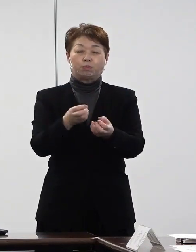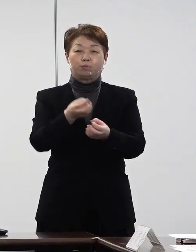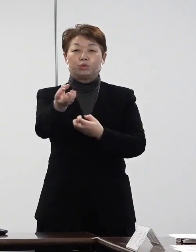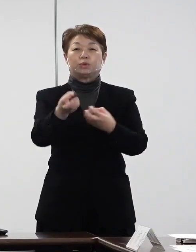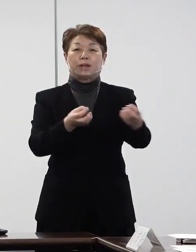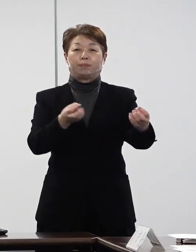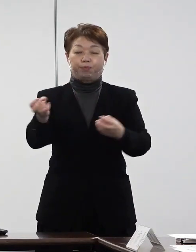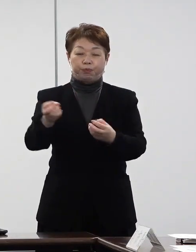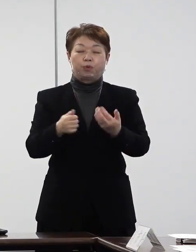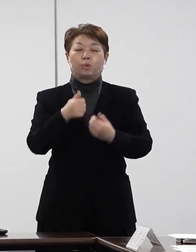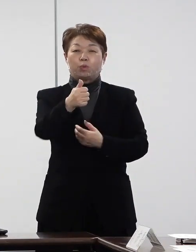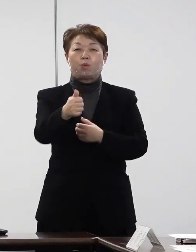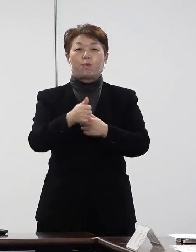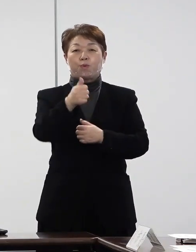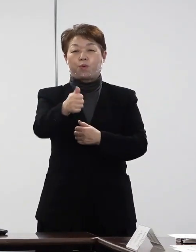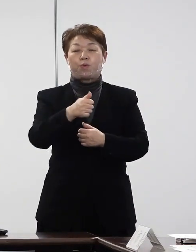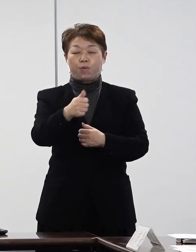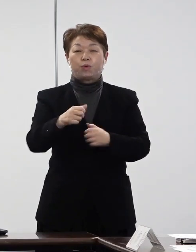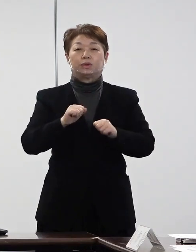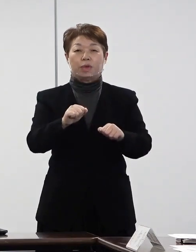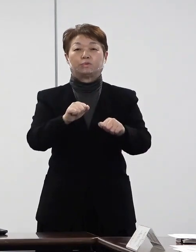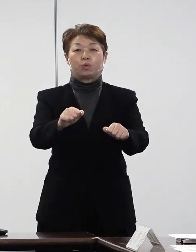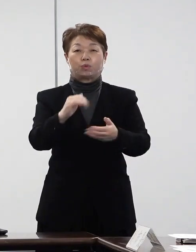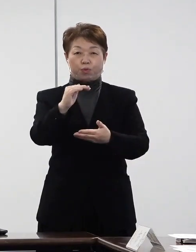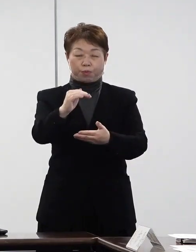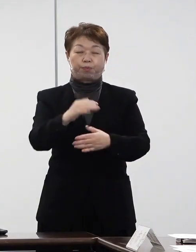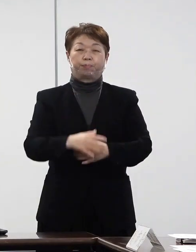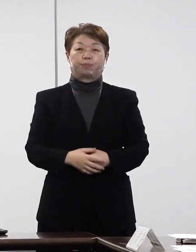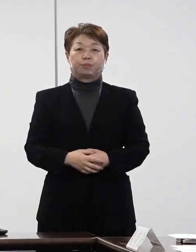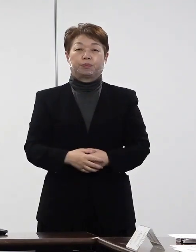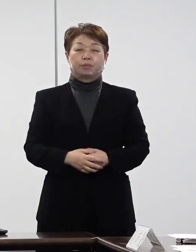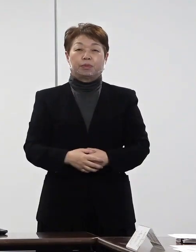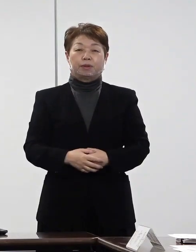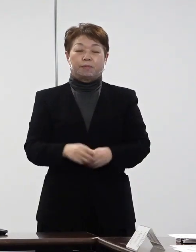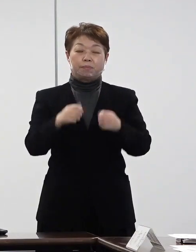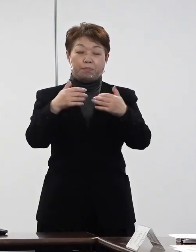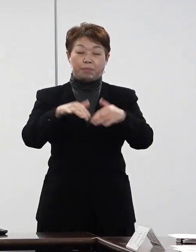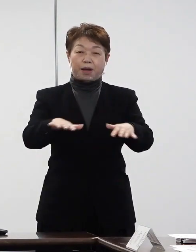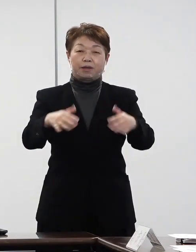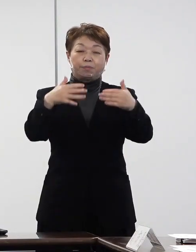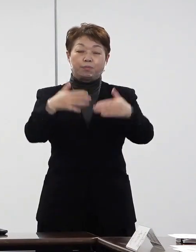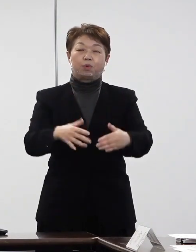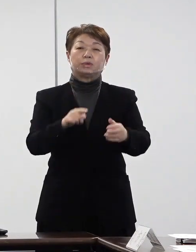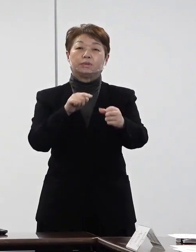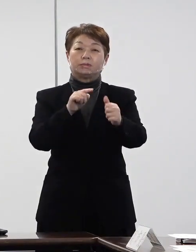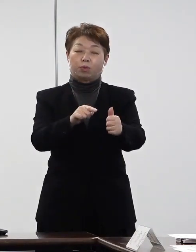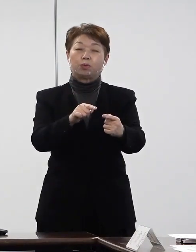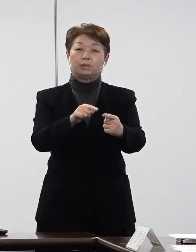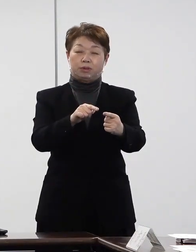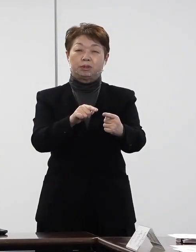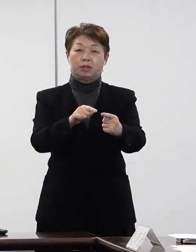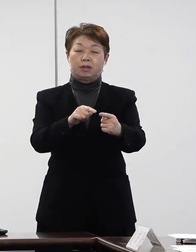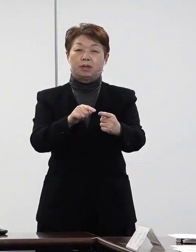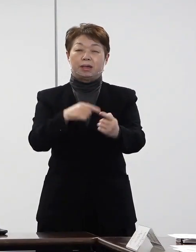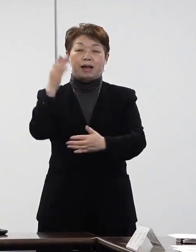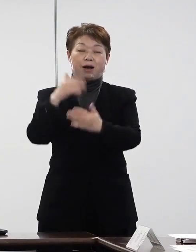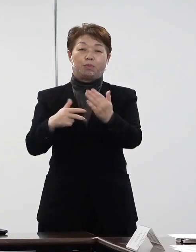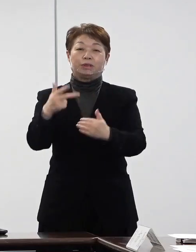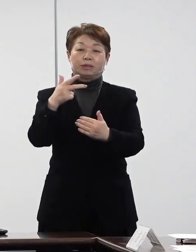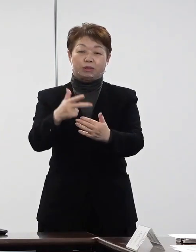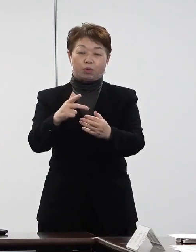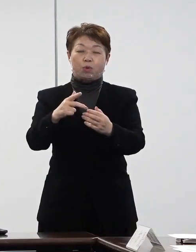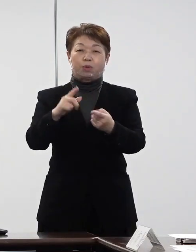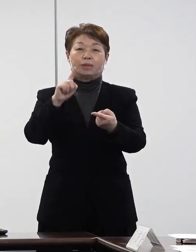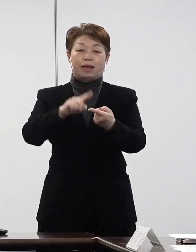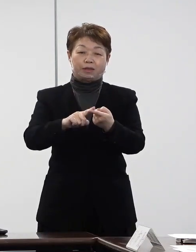校を実施すること、今般まん延防止等重点措置の要請について青森市を対象